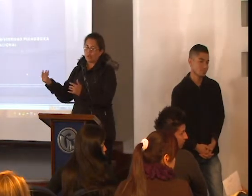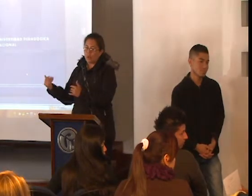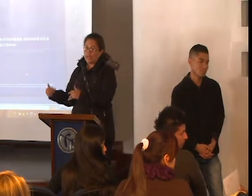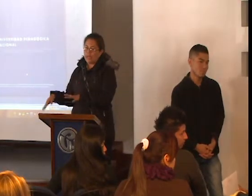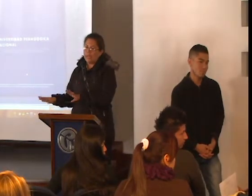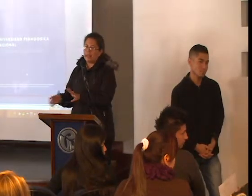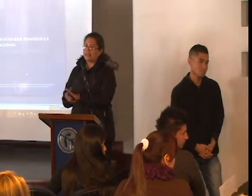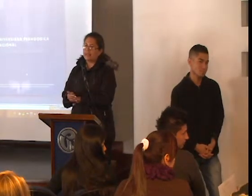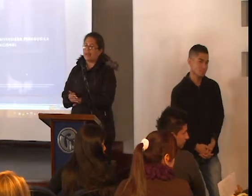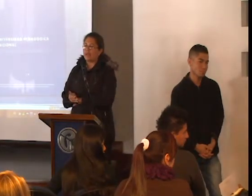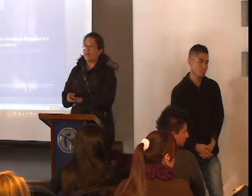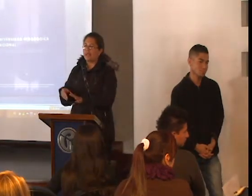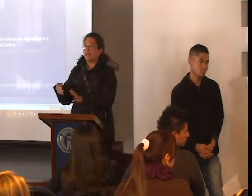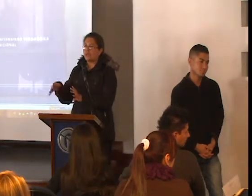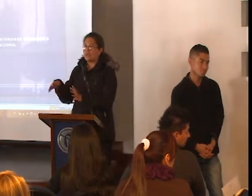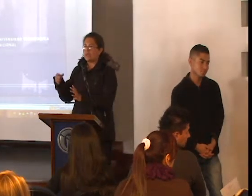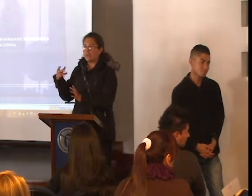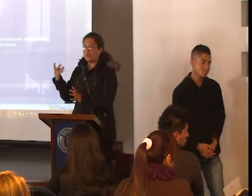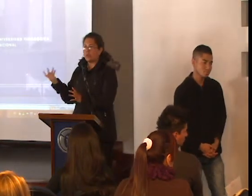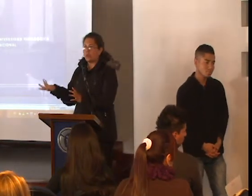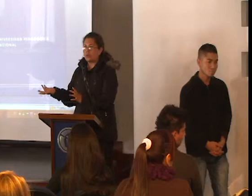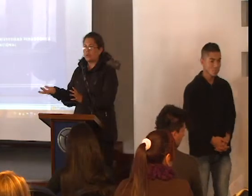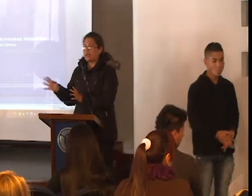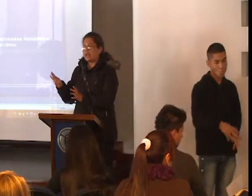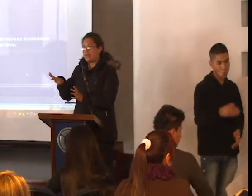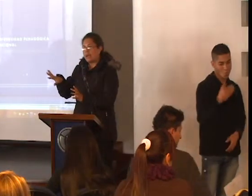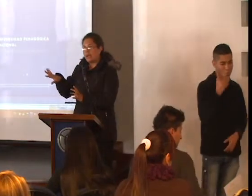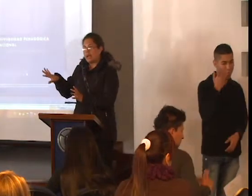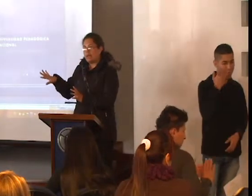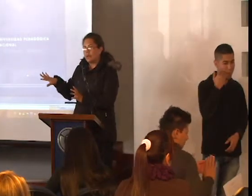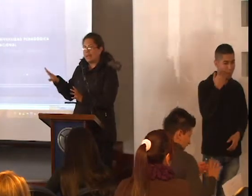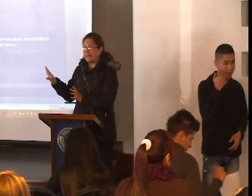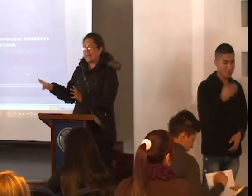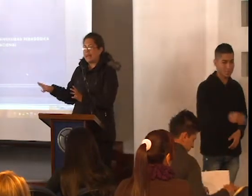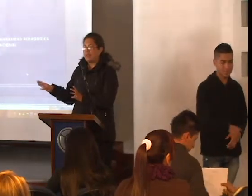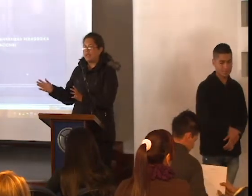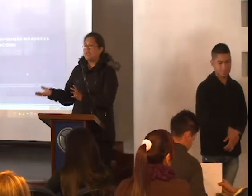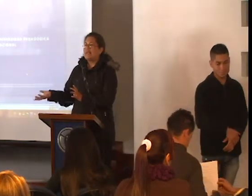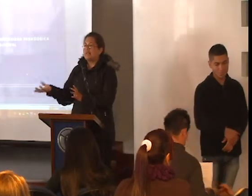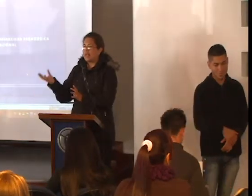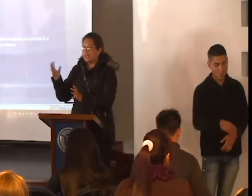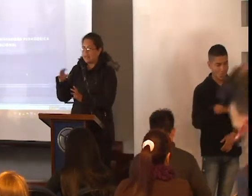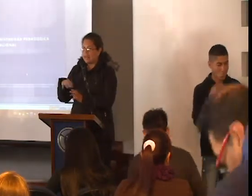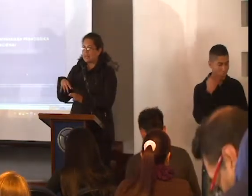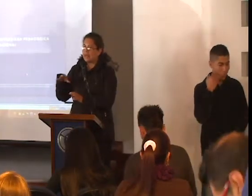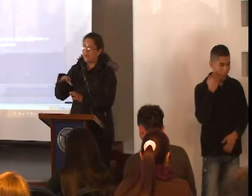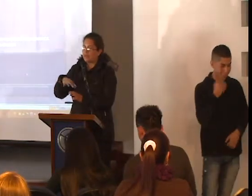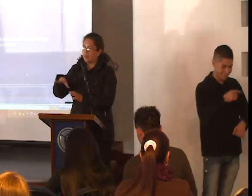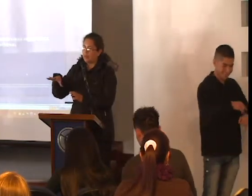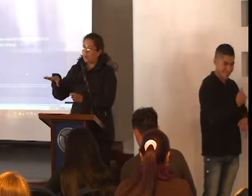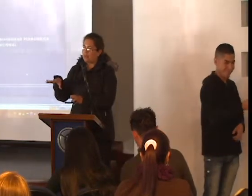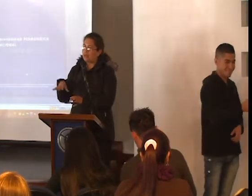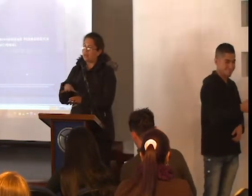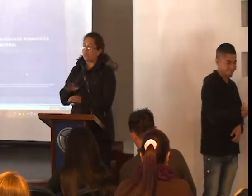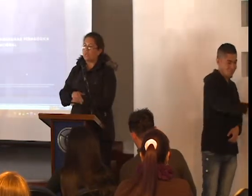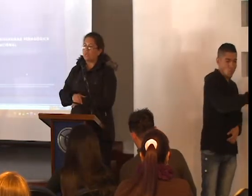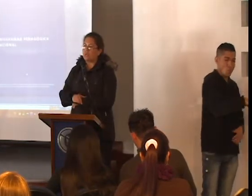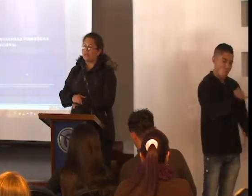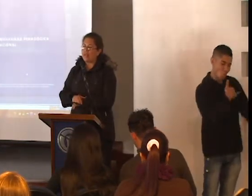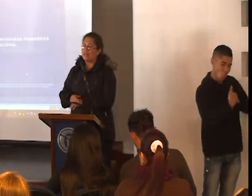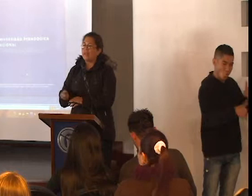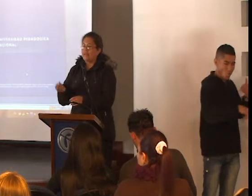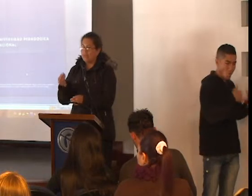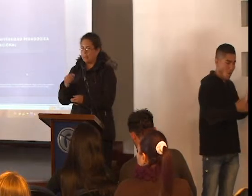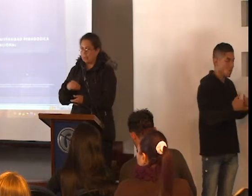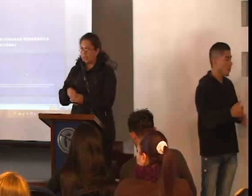niños, como se veía antes, que estaban compartiendo sus descansos solos, que estaban jugando aislados, sino que ya empiezan a verse involucrados en